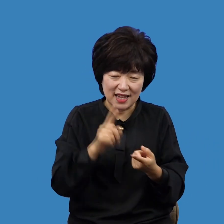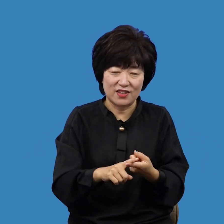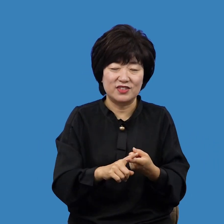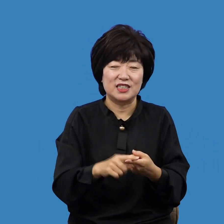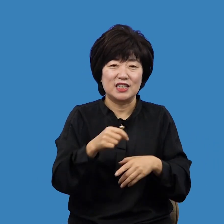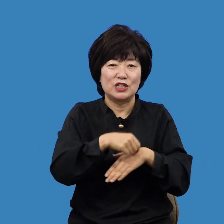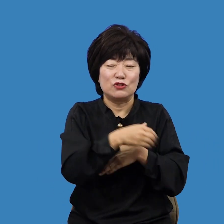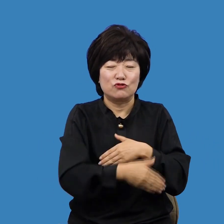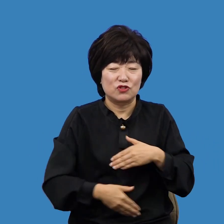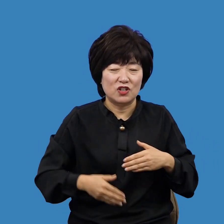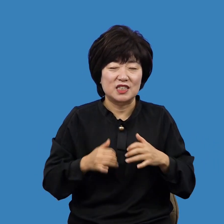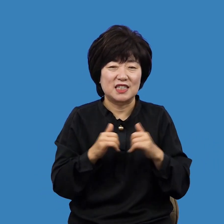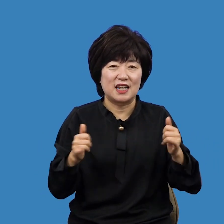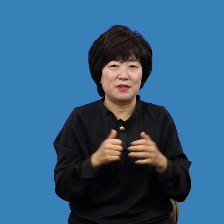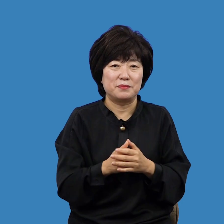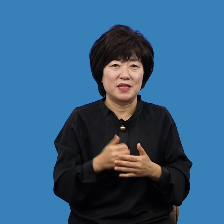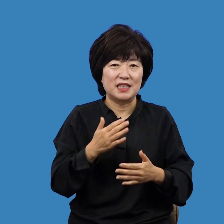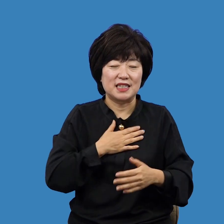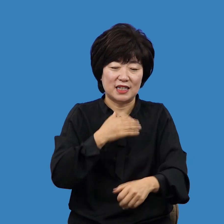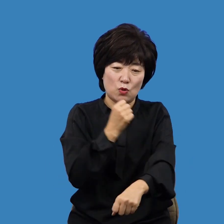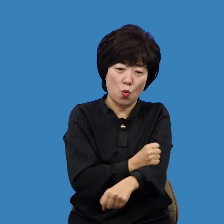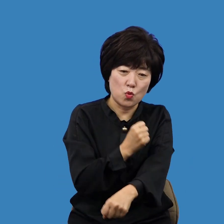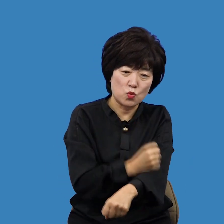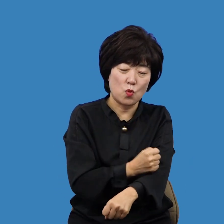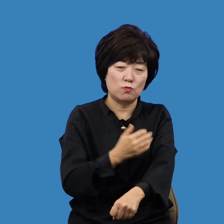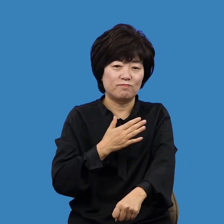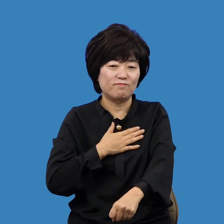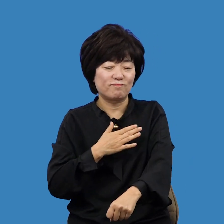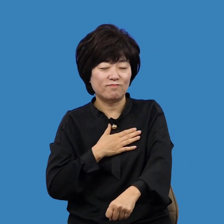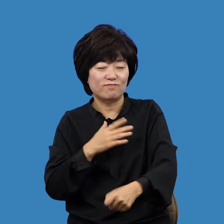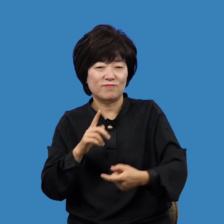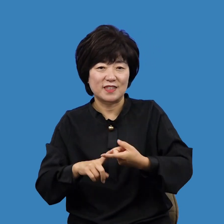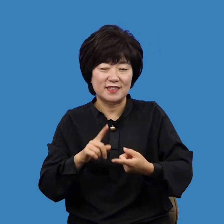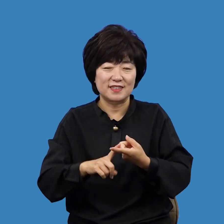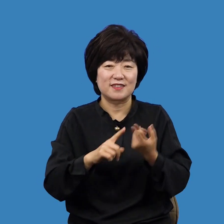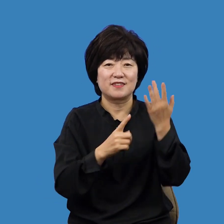사람입니다. 은근슬쩍 자기 공로나 업적을 흘리는 사람,